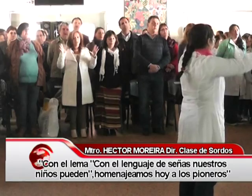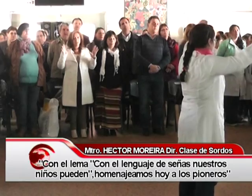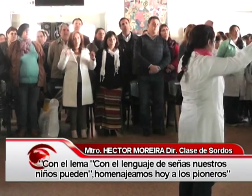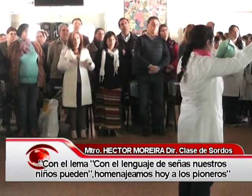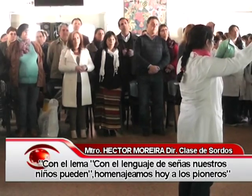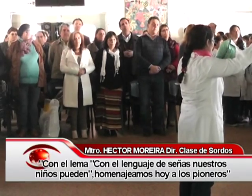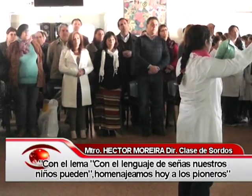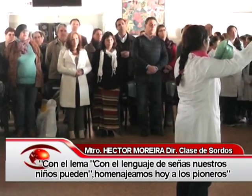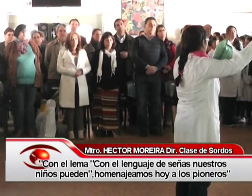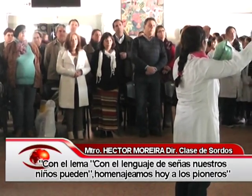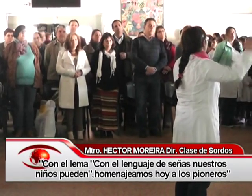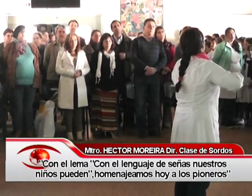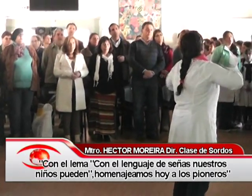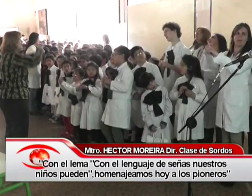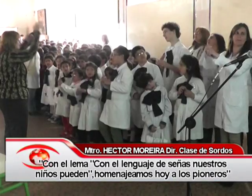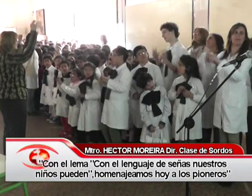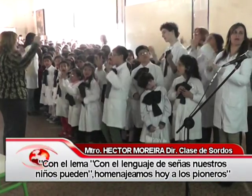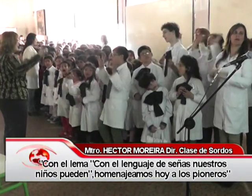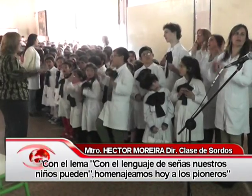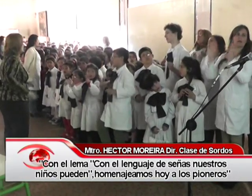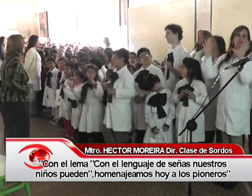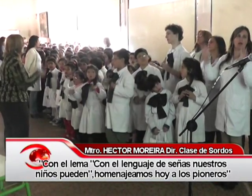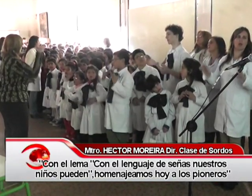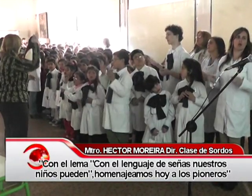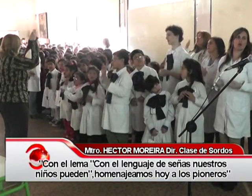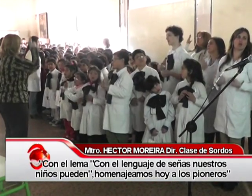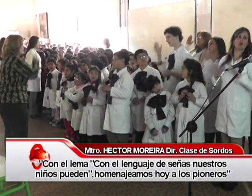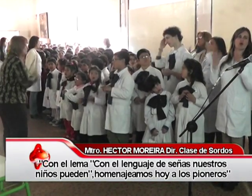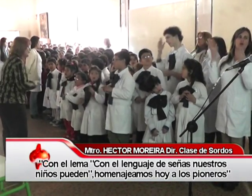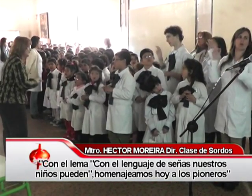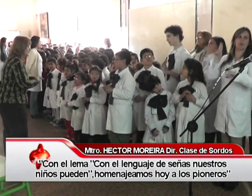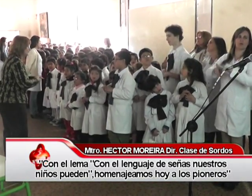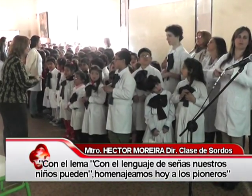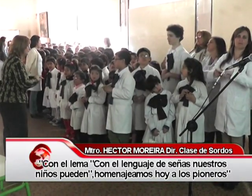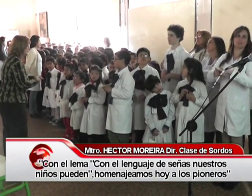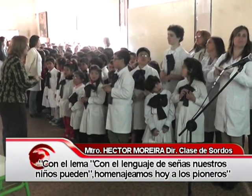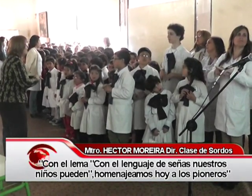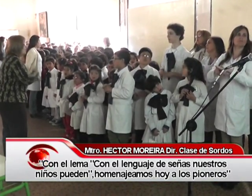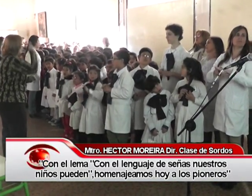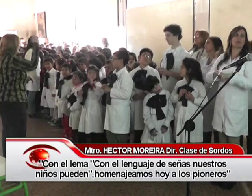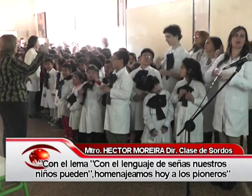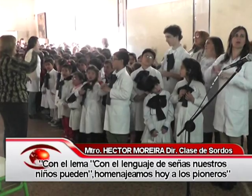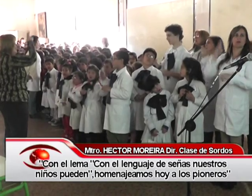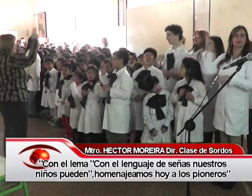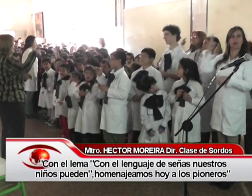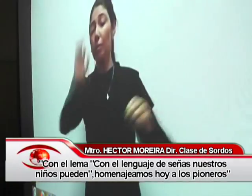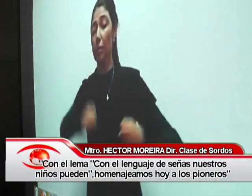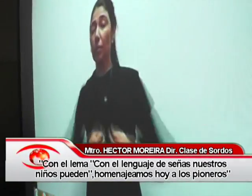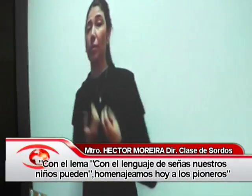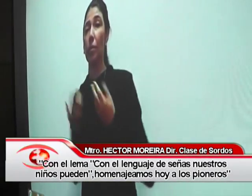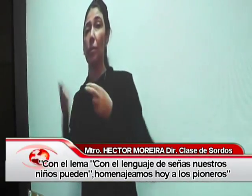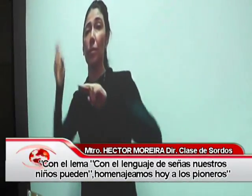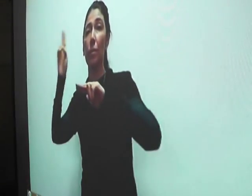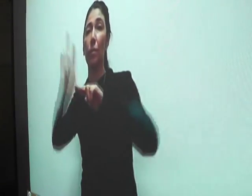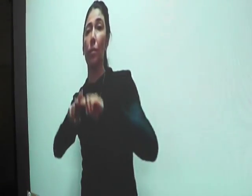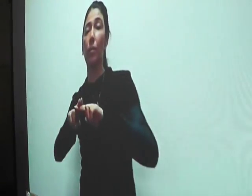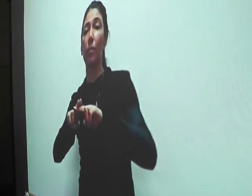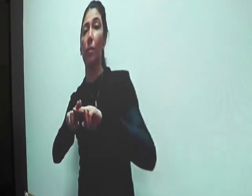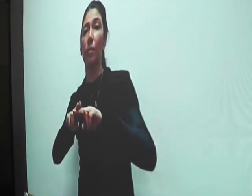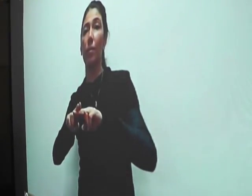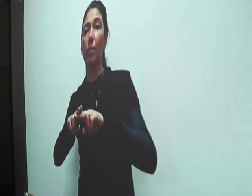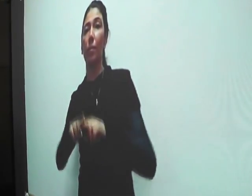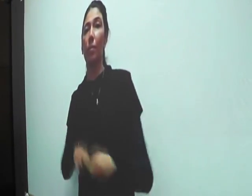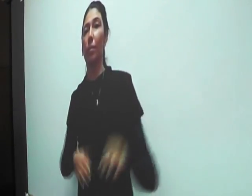teniendo en la secretaría a la maestra Auneris Gordon. En 1966, asume la dirección Julio